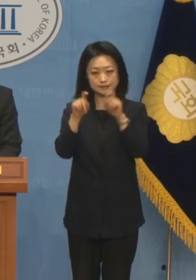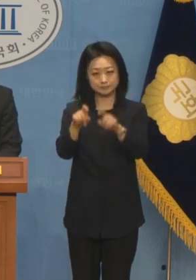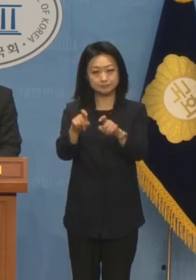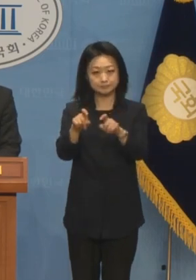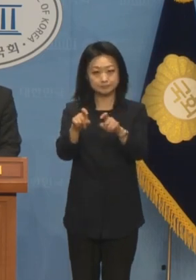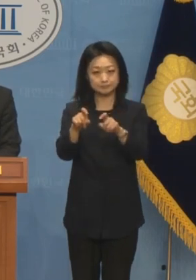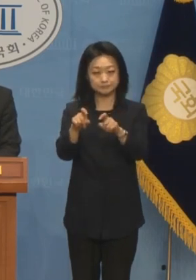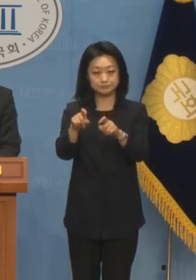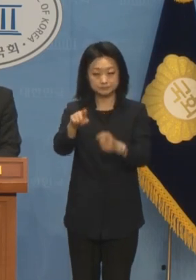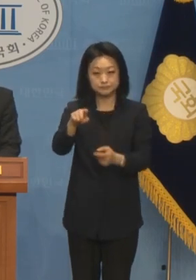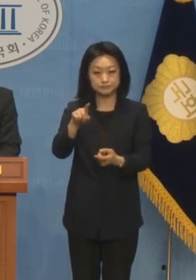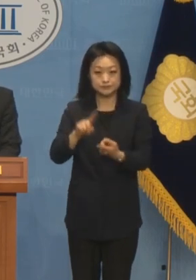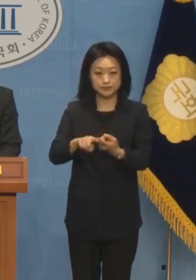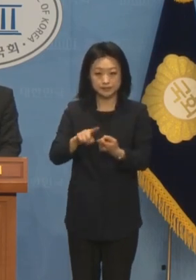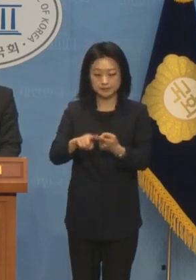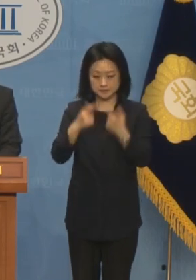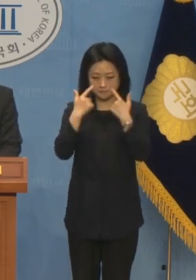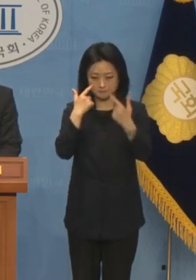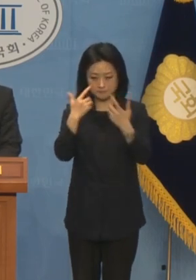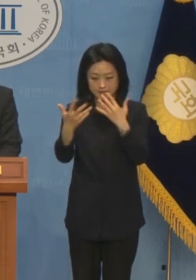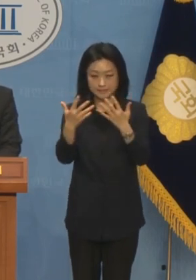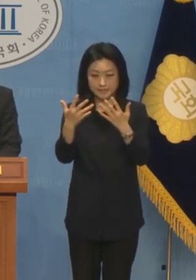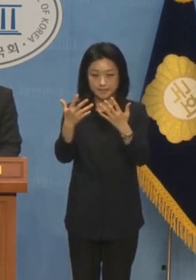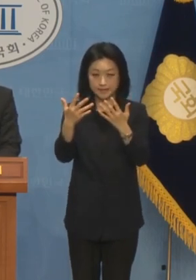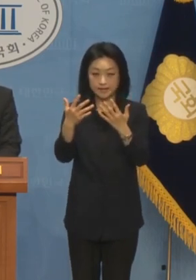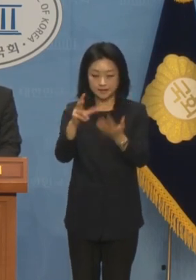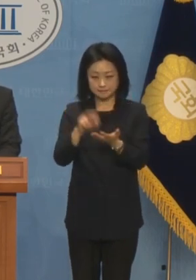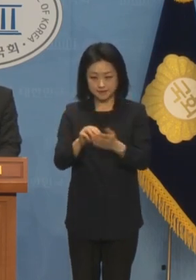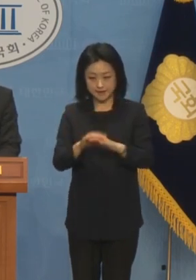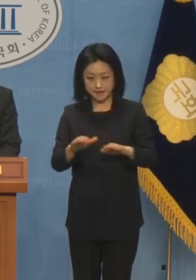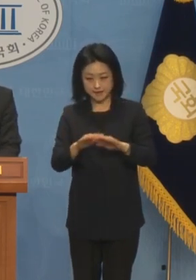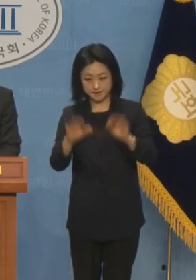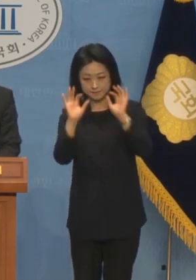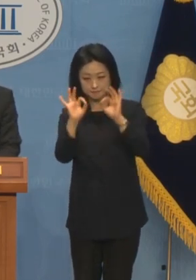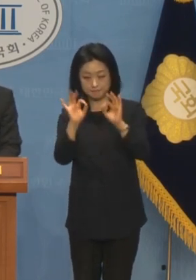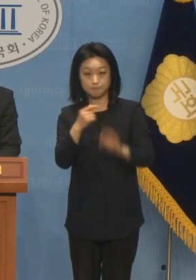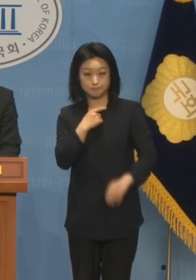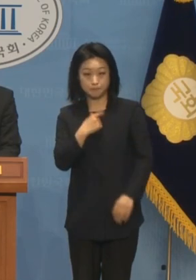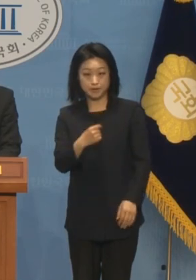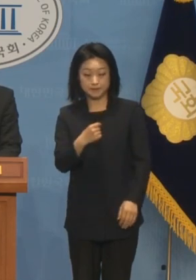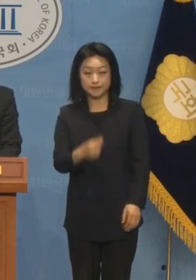진상이 명명백백하게 밝혀지기를 기대합니다.